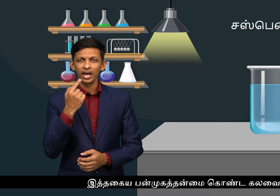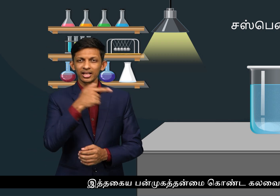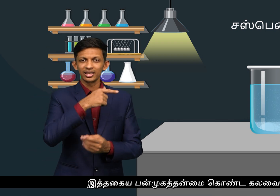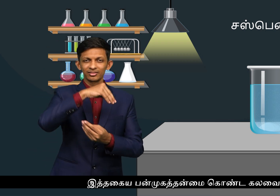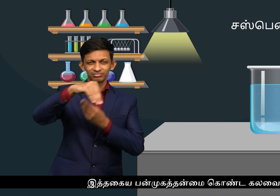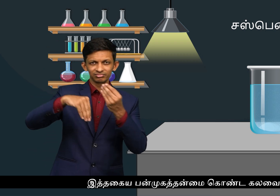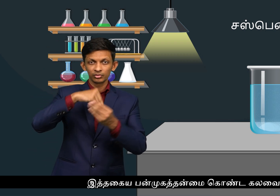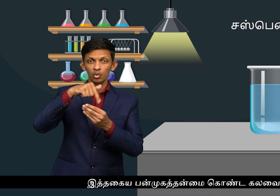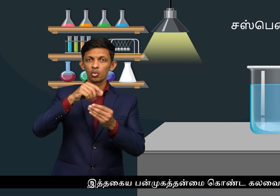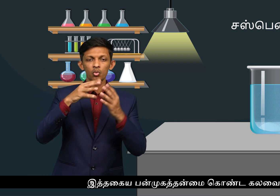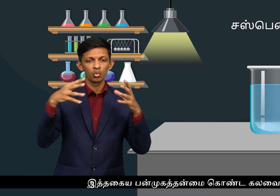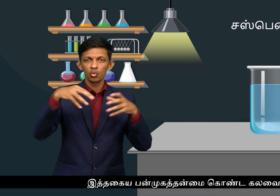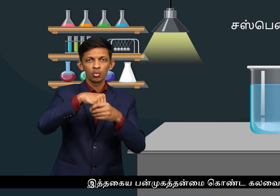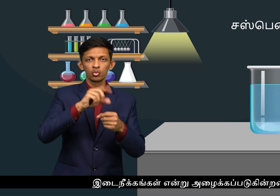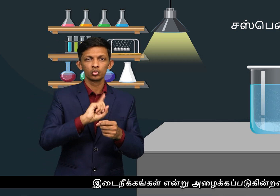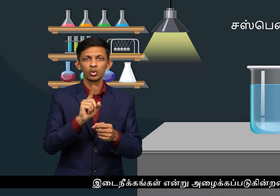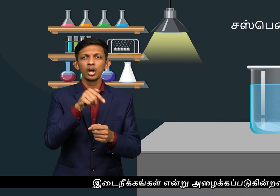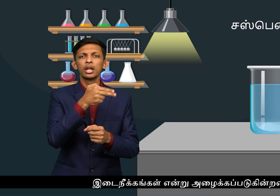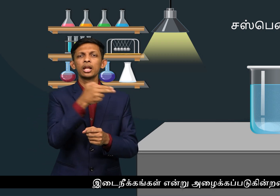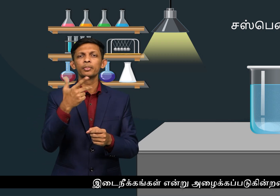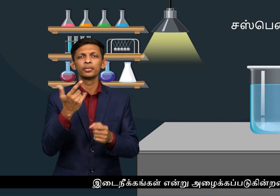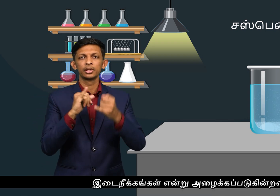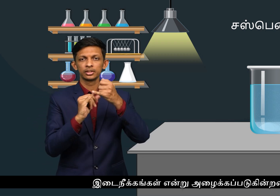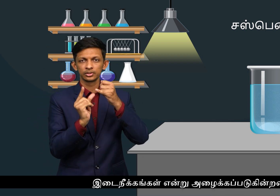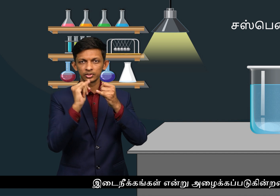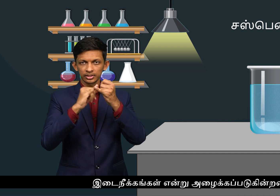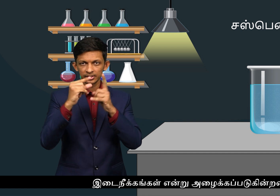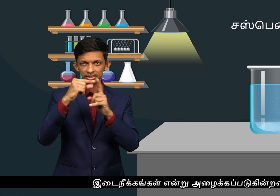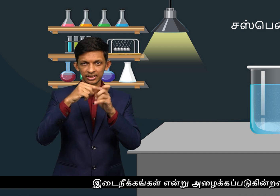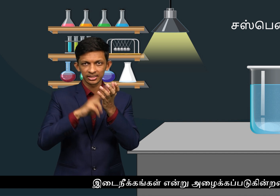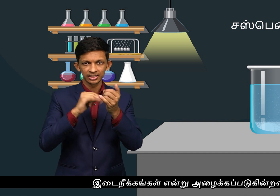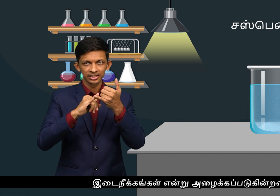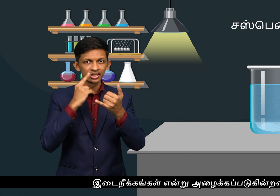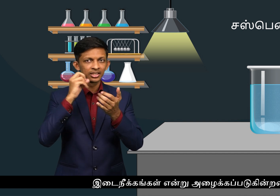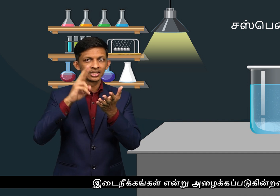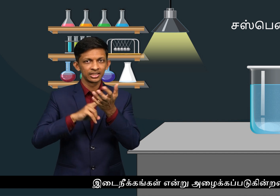இத்தகைய பன்முகத்தன்மை கொண்ட கலவைகள் மிதத்தல் என்று அழைக்கப்படுகின்றன.